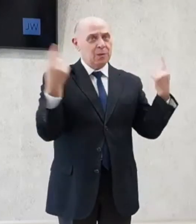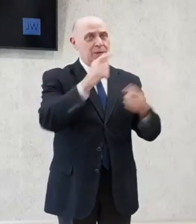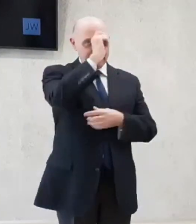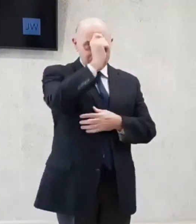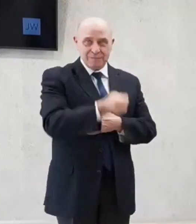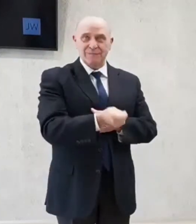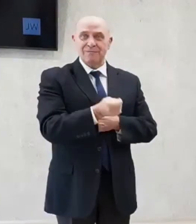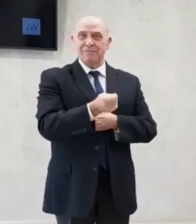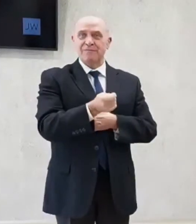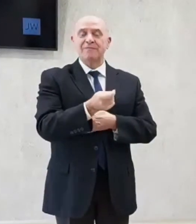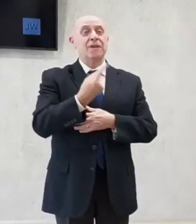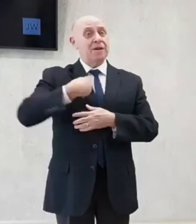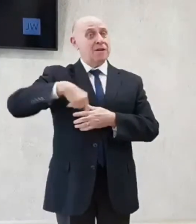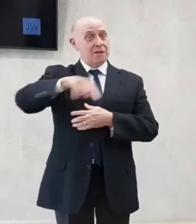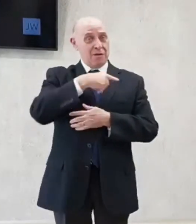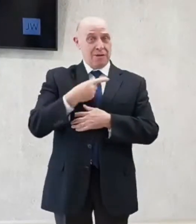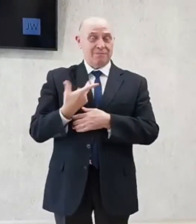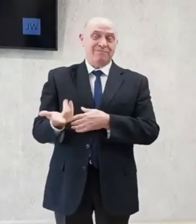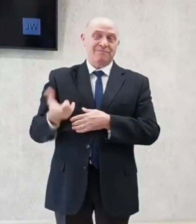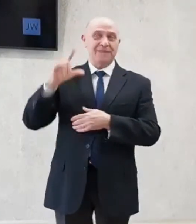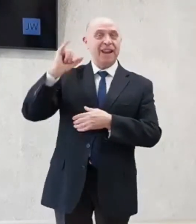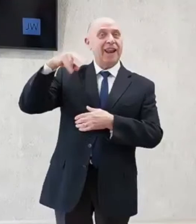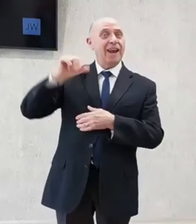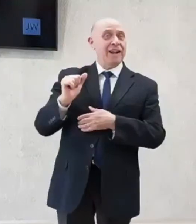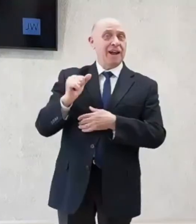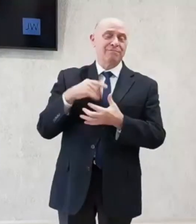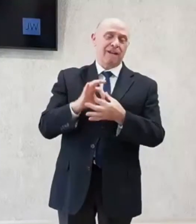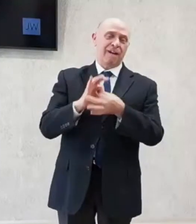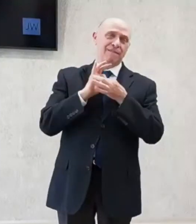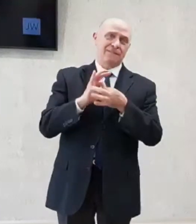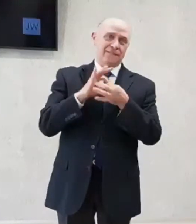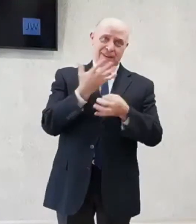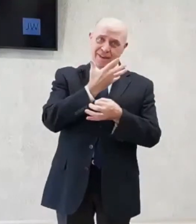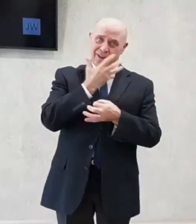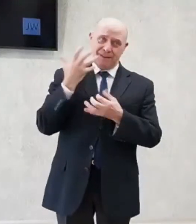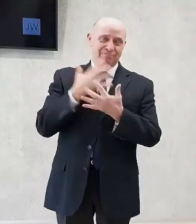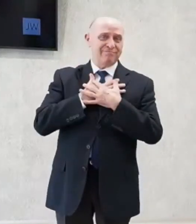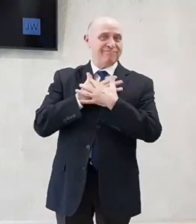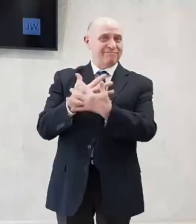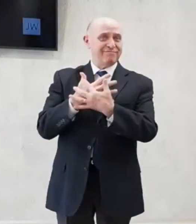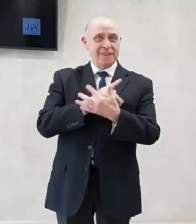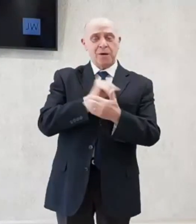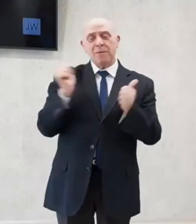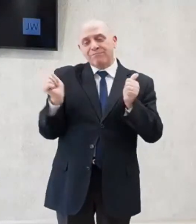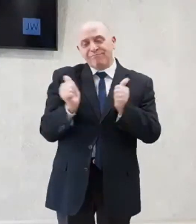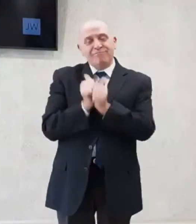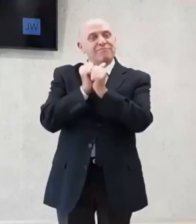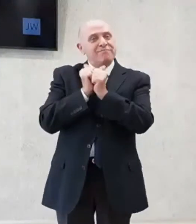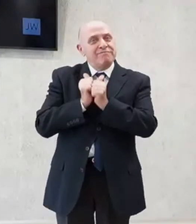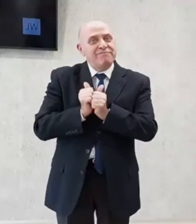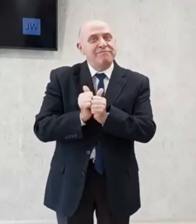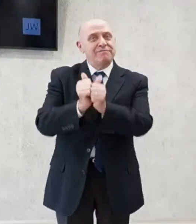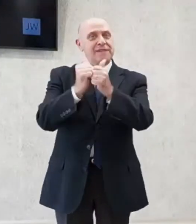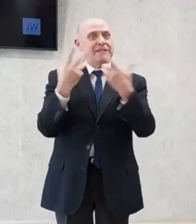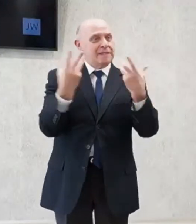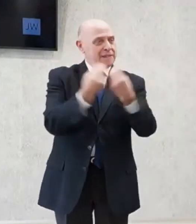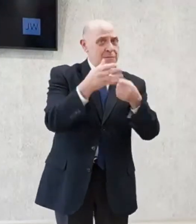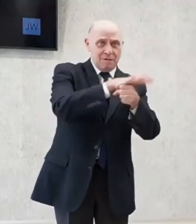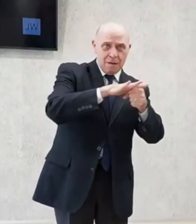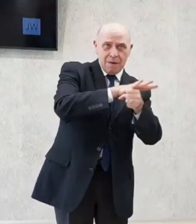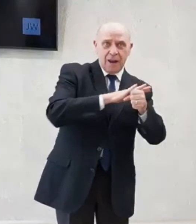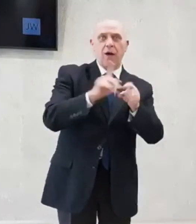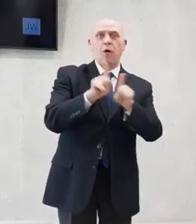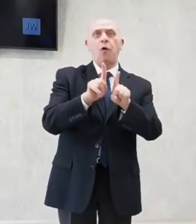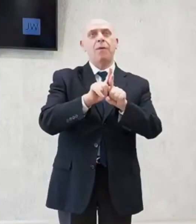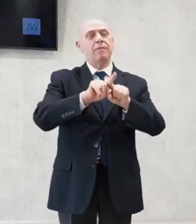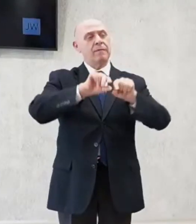è stata una cara sorella che ci ha accompagnato nel nostro cammino Cristiano per voi familiari è stato un